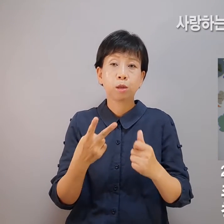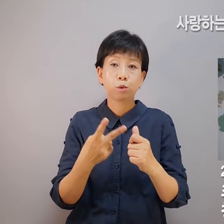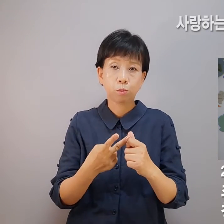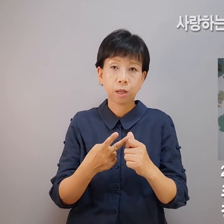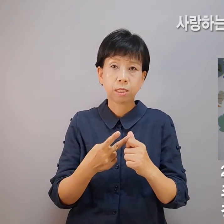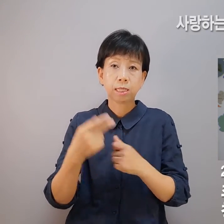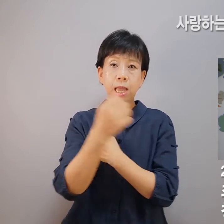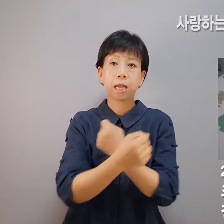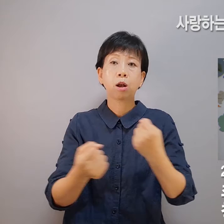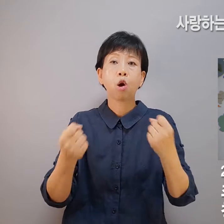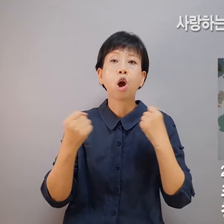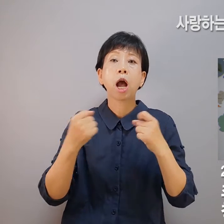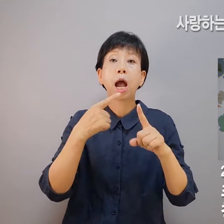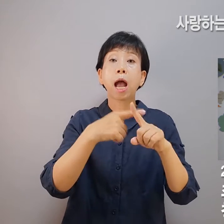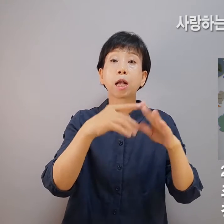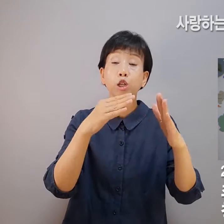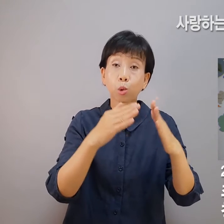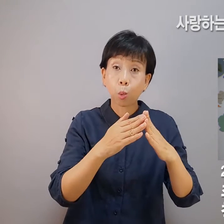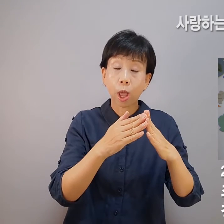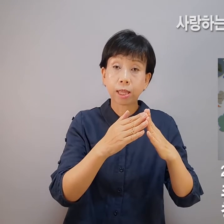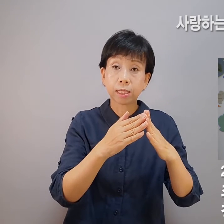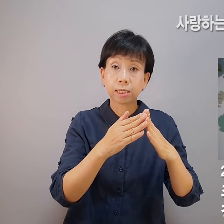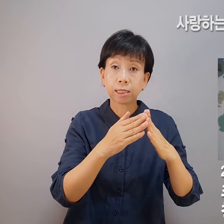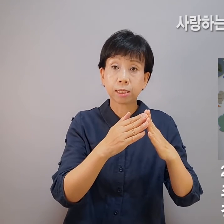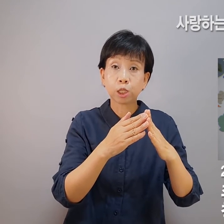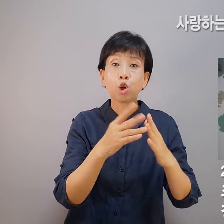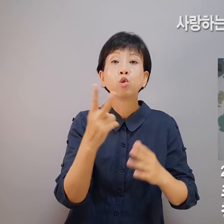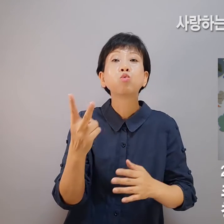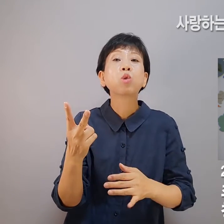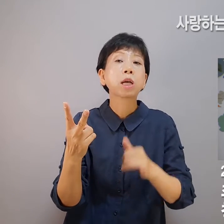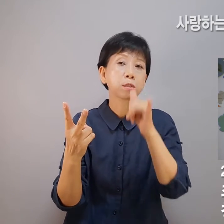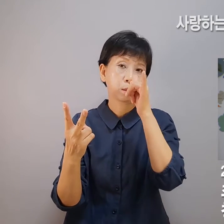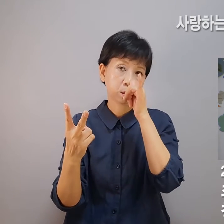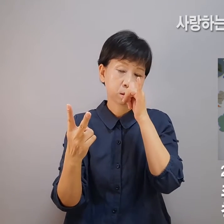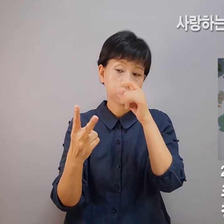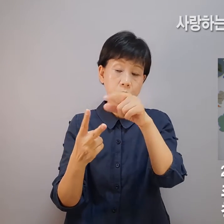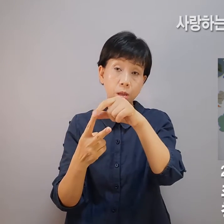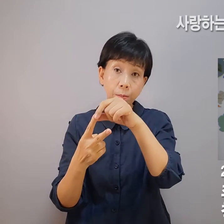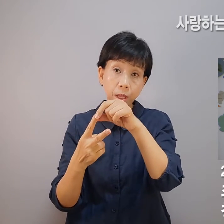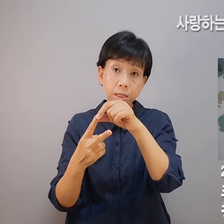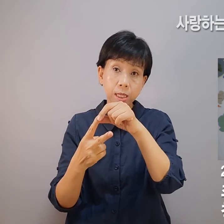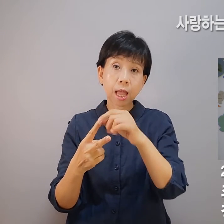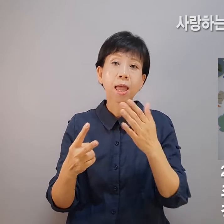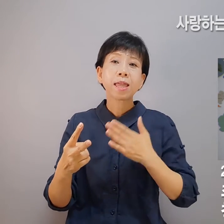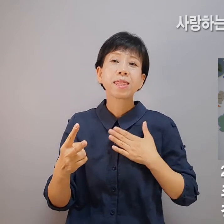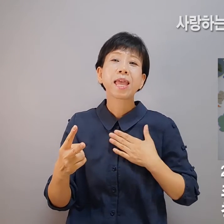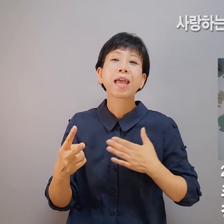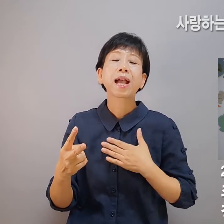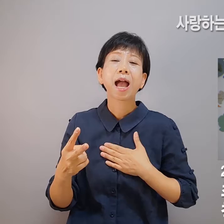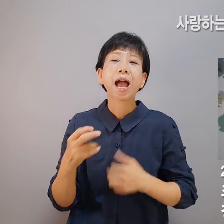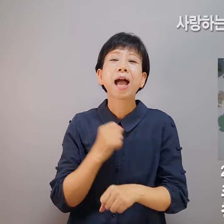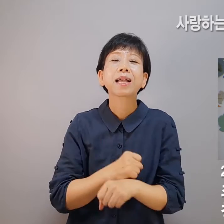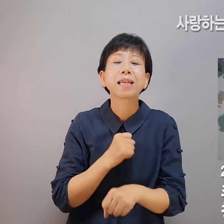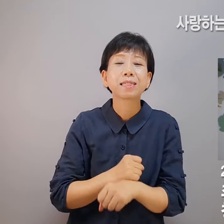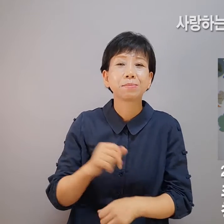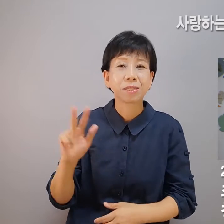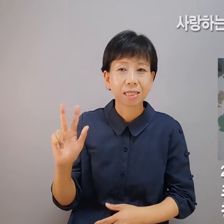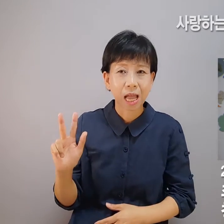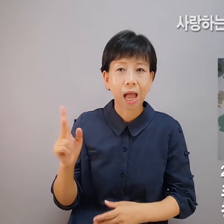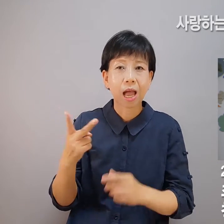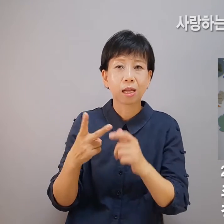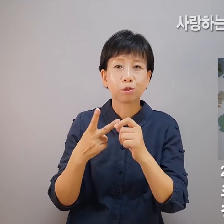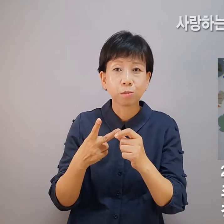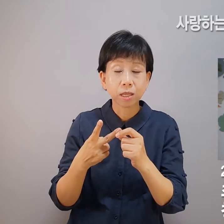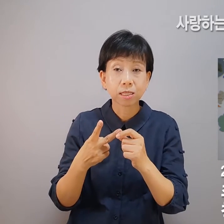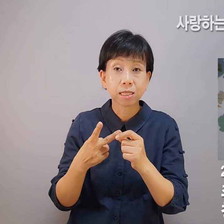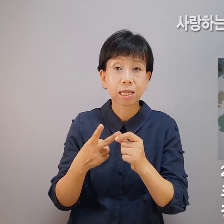건강한 교회는요, 두 가지를 이야기합니다. 우리 첫 번째는 뭘까요? 내가 하겠습니다. 두 번째는요,